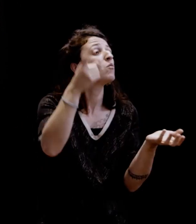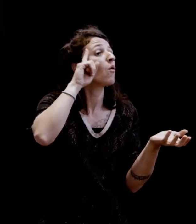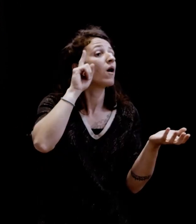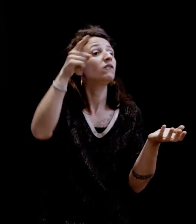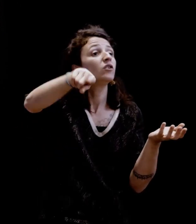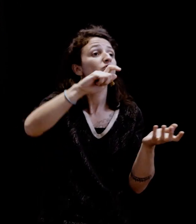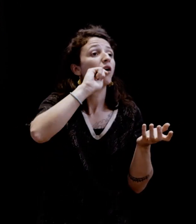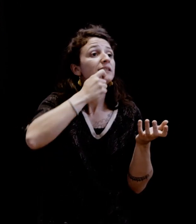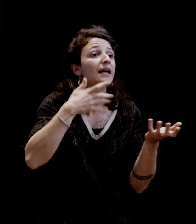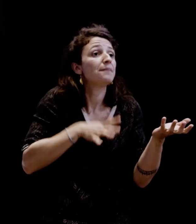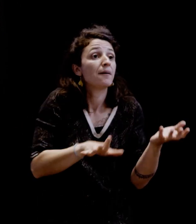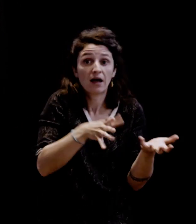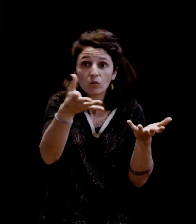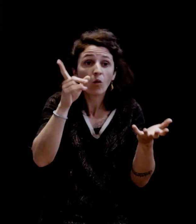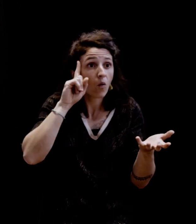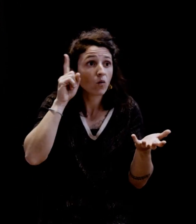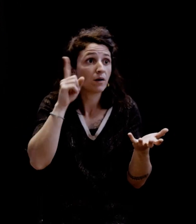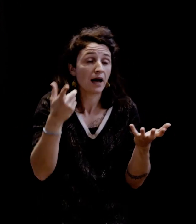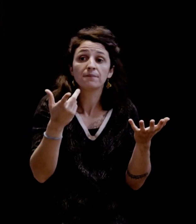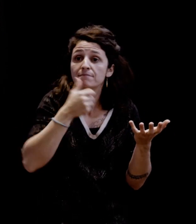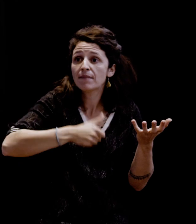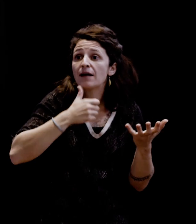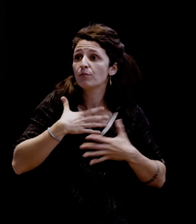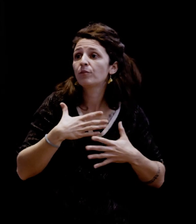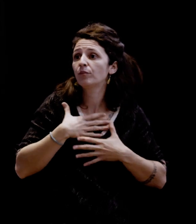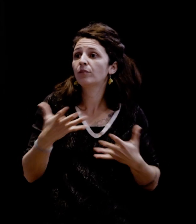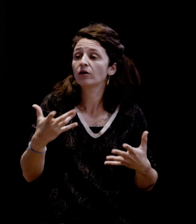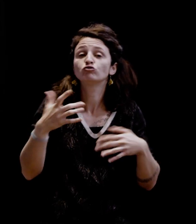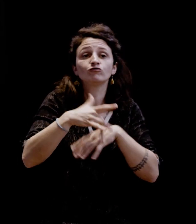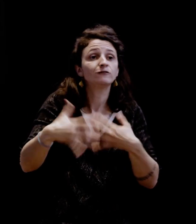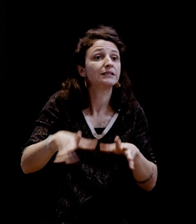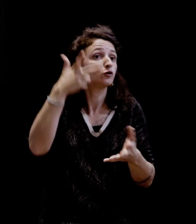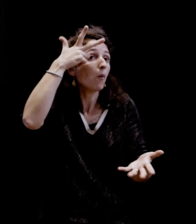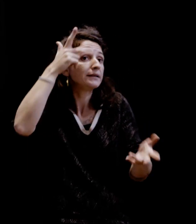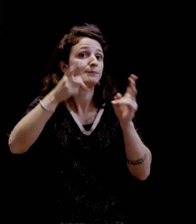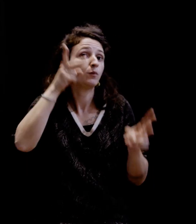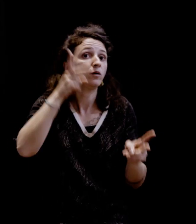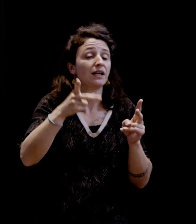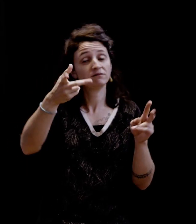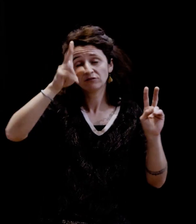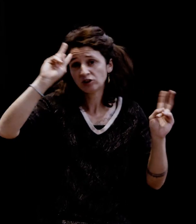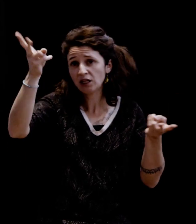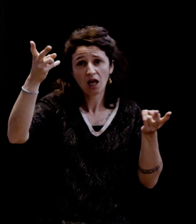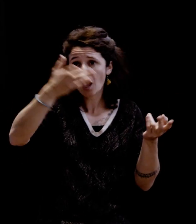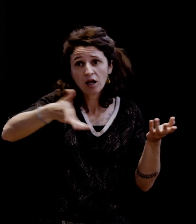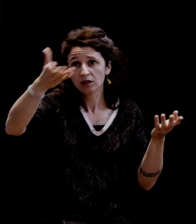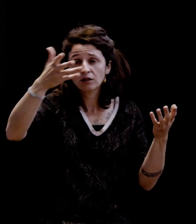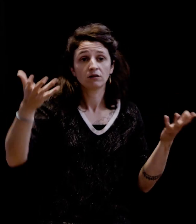peur d'avoir mal, parce qu'on vous avait pas bien expliqué, parce que vous avez eu un traumatisme de douleur chez le dentiste. C'est arrivé à tout le monde ici. C'est pas la peine d'être